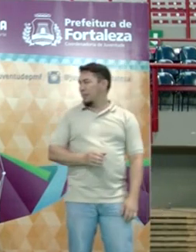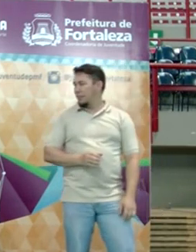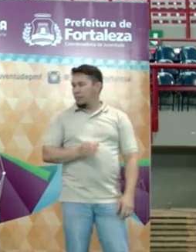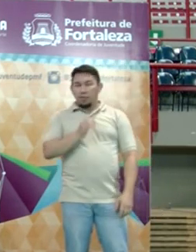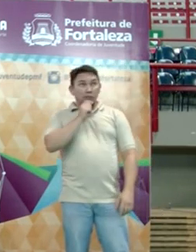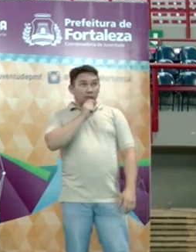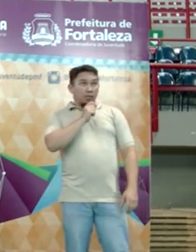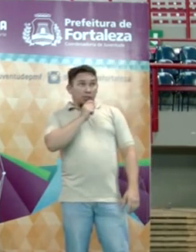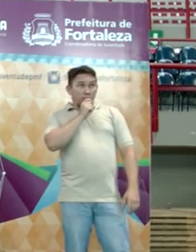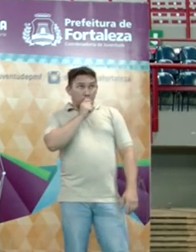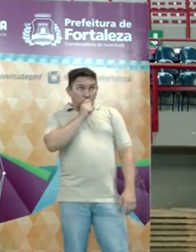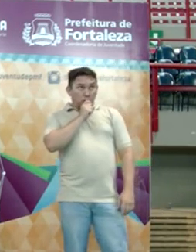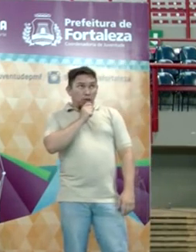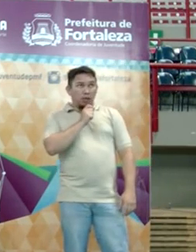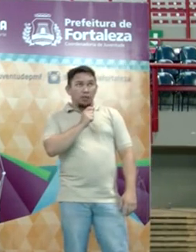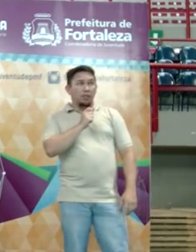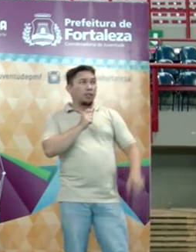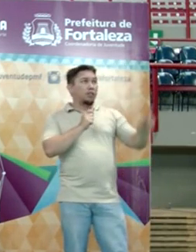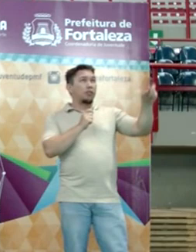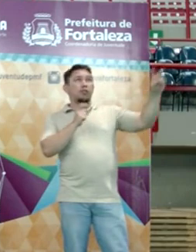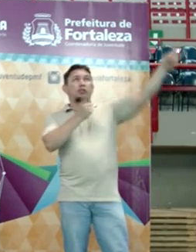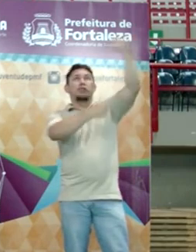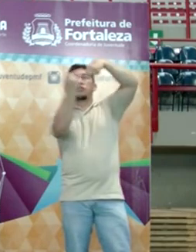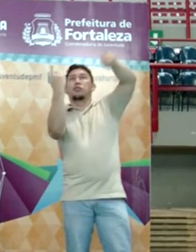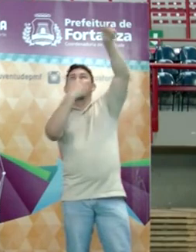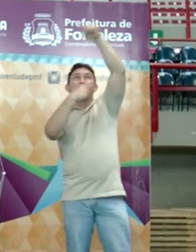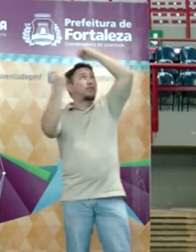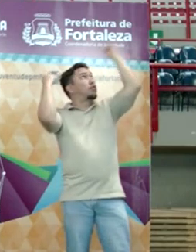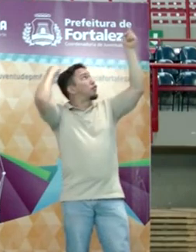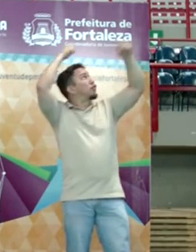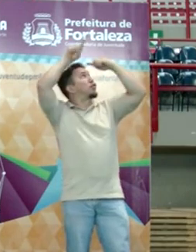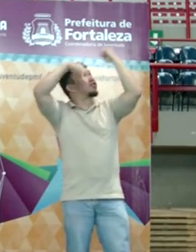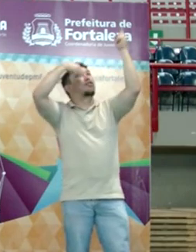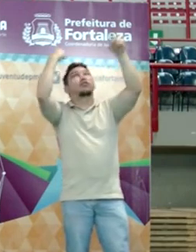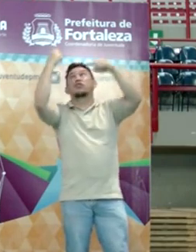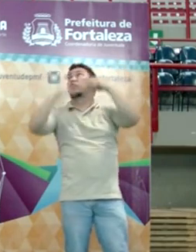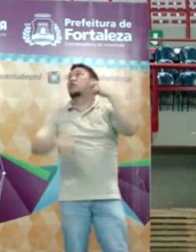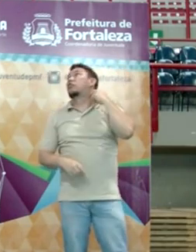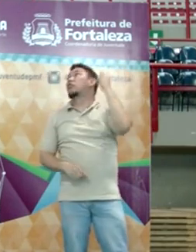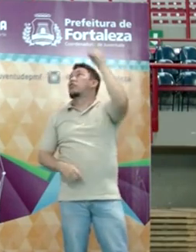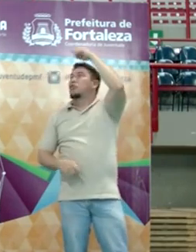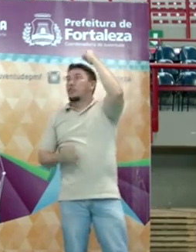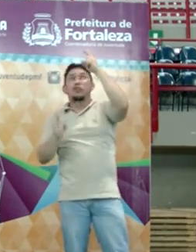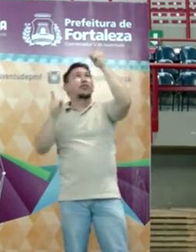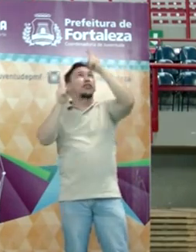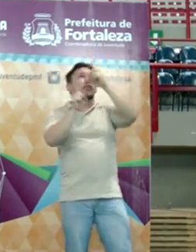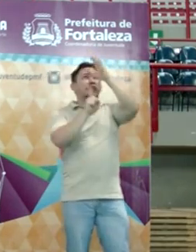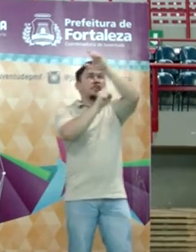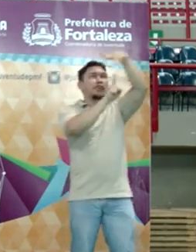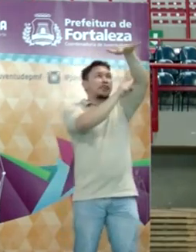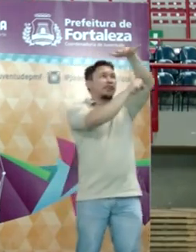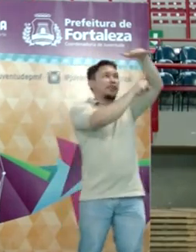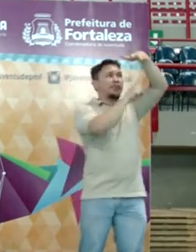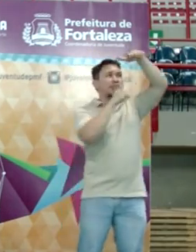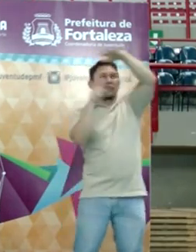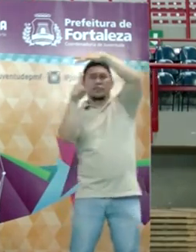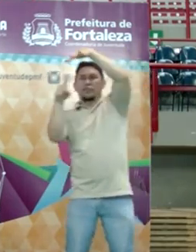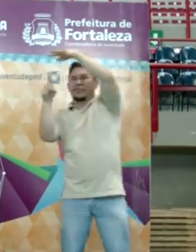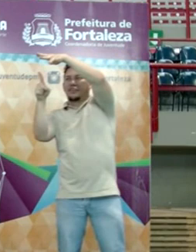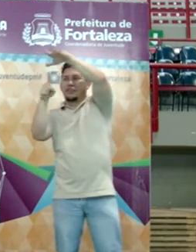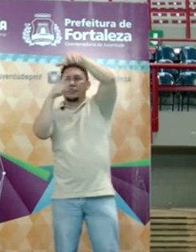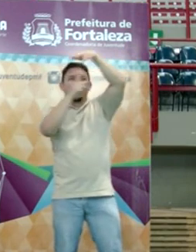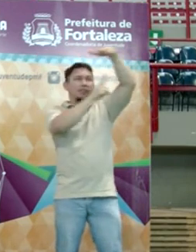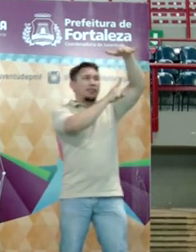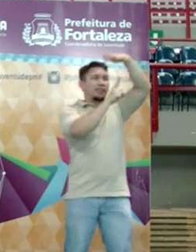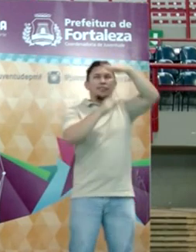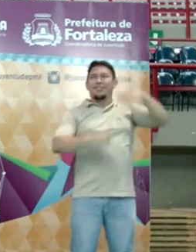Quando eu apitei, meninos morcegos ficaram rodando a minha cabeça. E eu ia para um lado, e os morcegos iam para um lado, e eu ia para o outro, e os morcegos iam para o